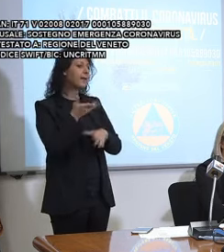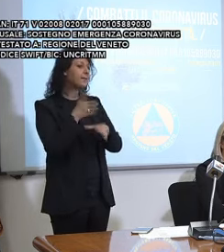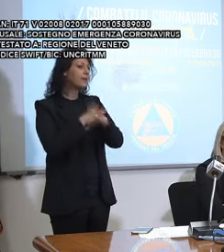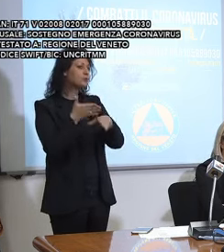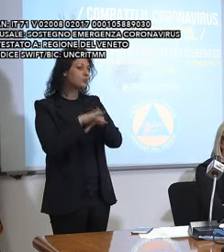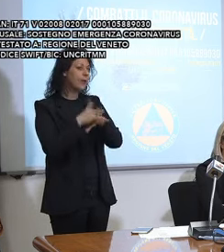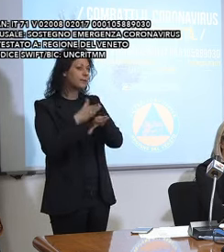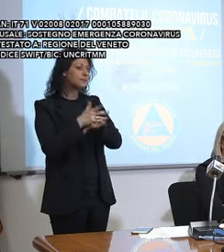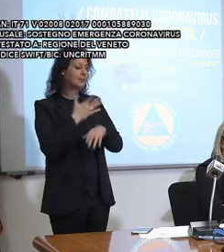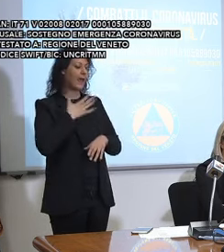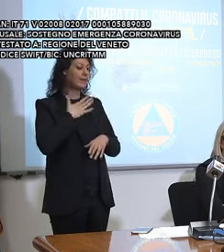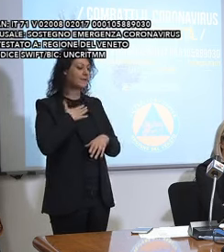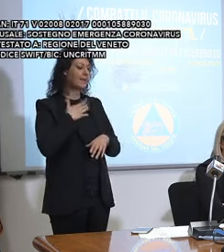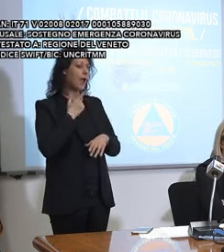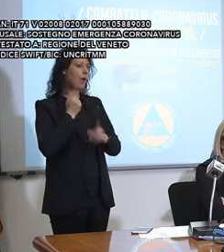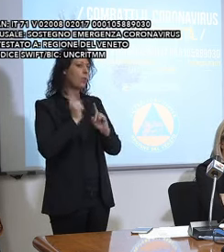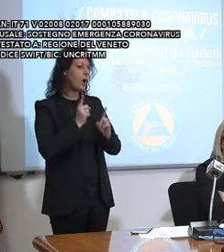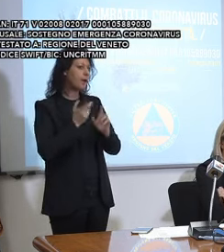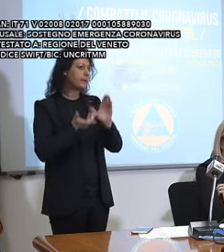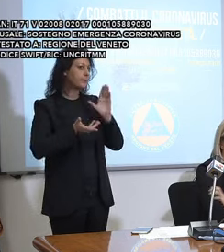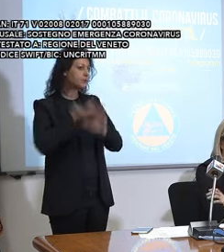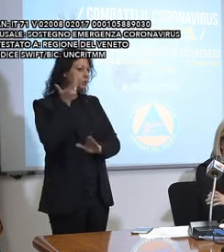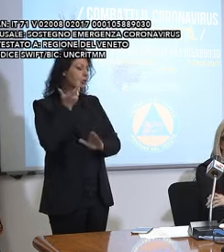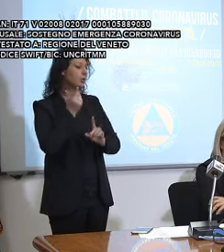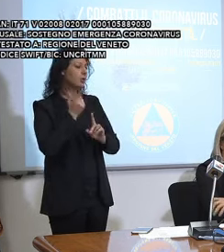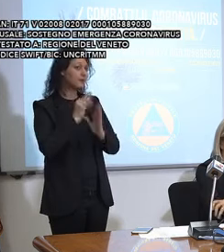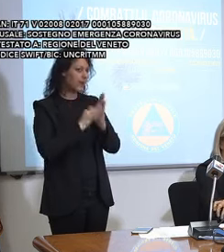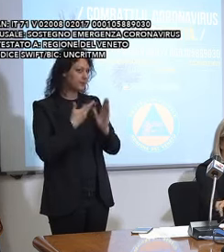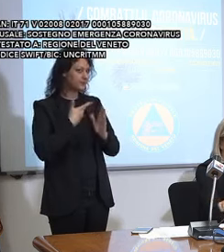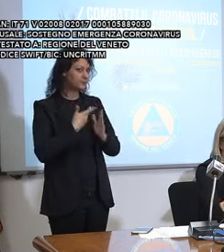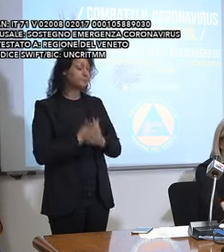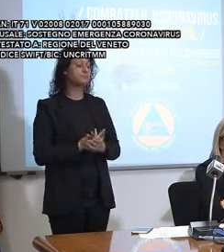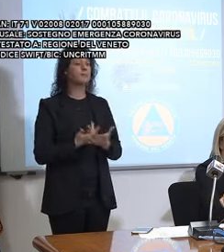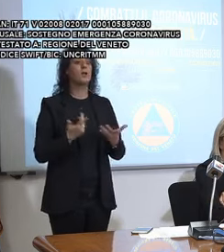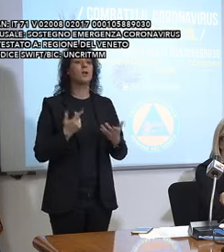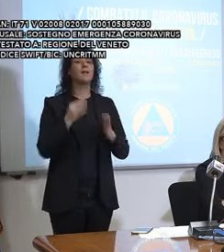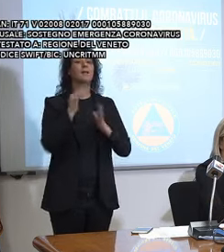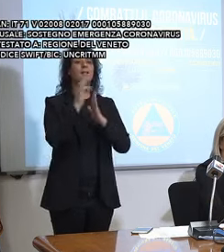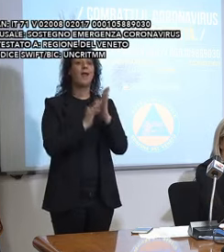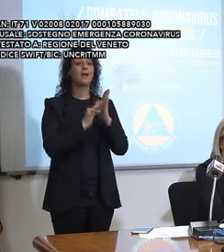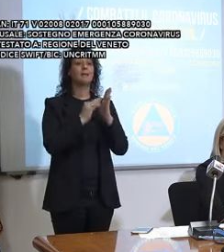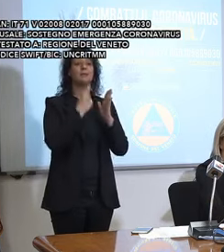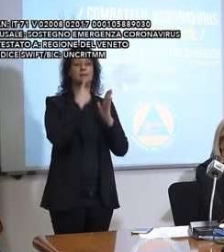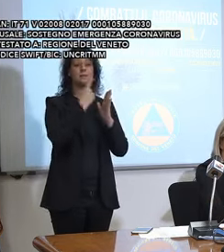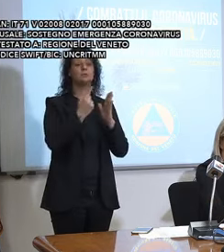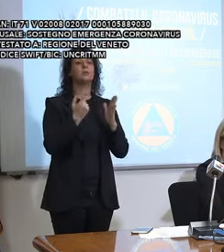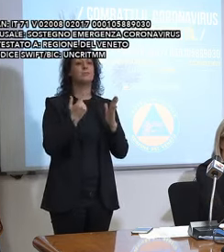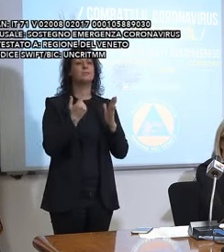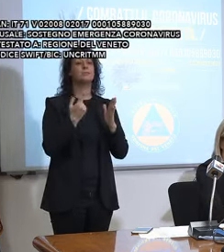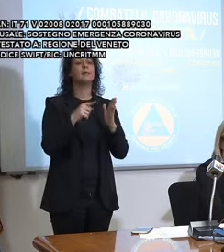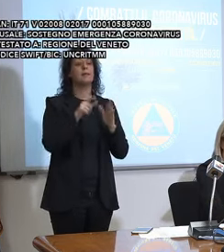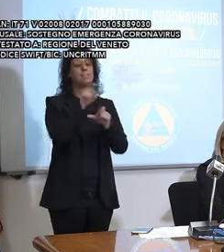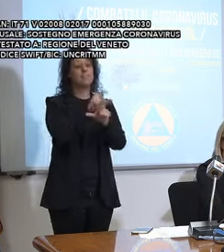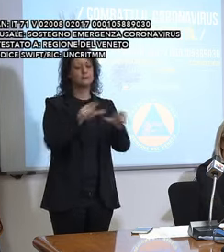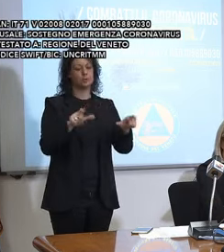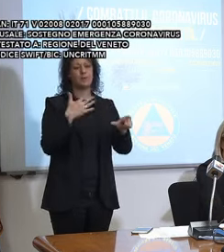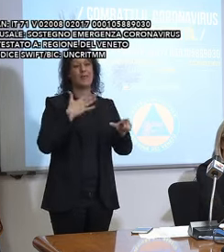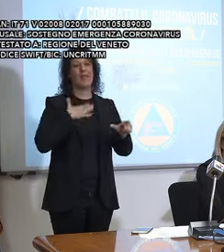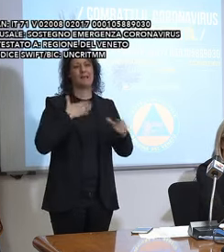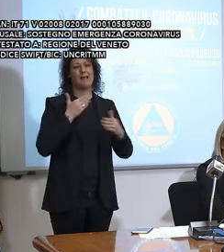toccate maggiormente? Ma allora i dati che noi abbiamo e quelli che comunque sono comunque persone sempre molto avanti con l'età,